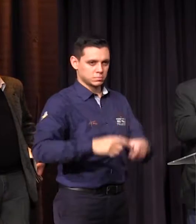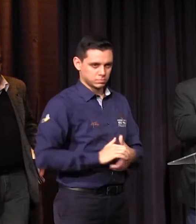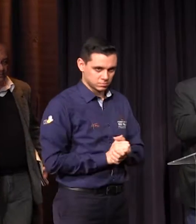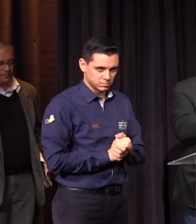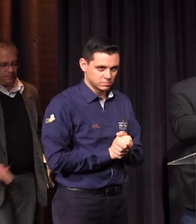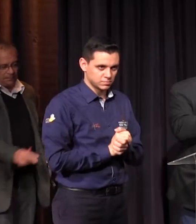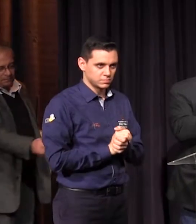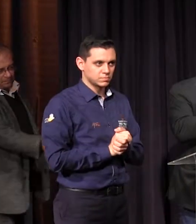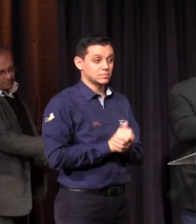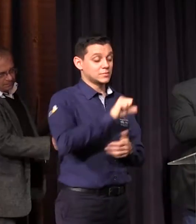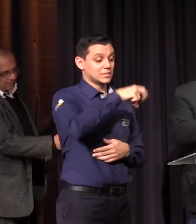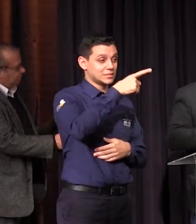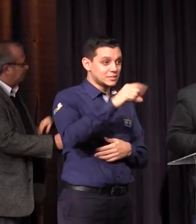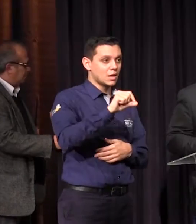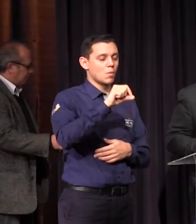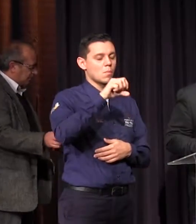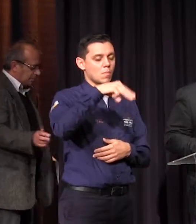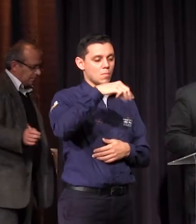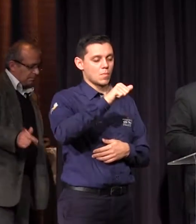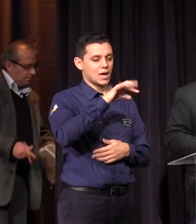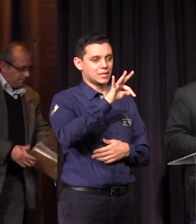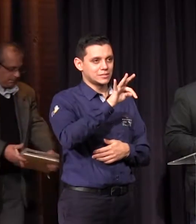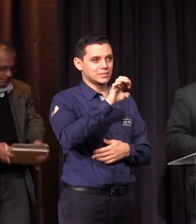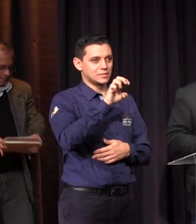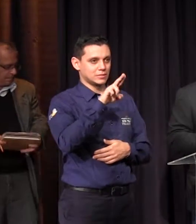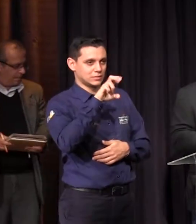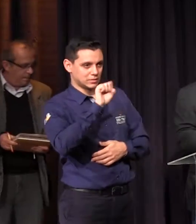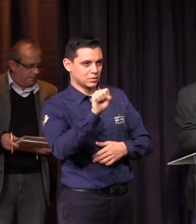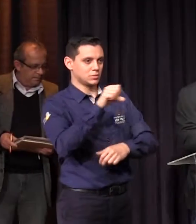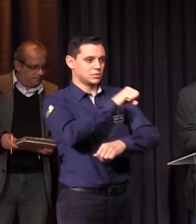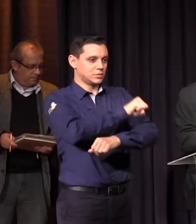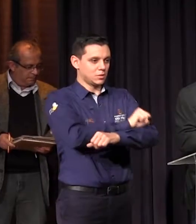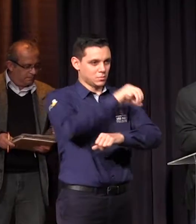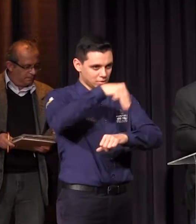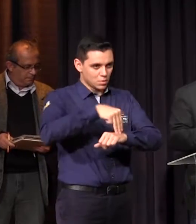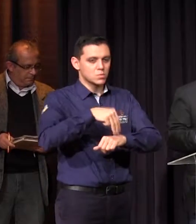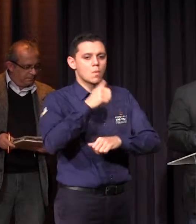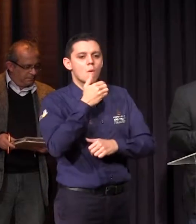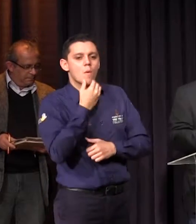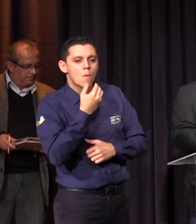por são mateus antónio amaral da silva